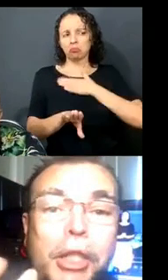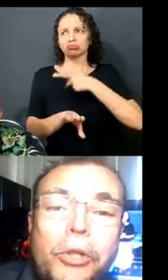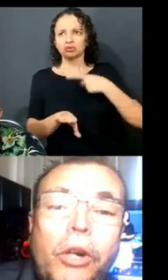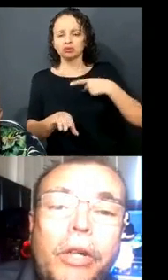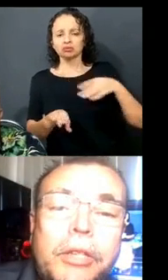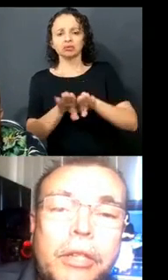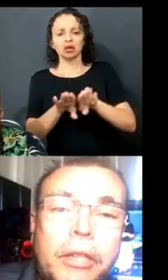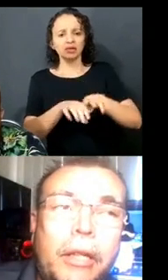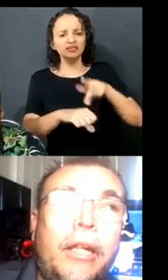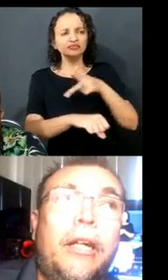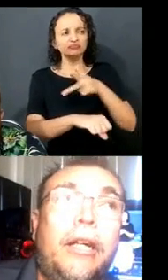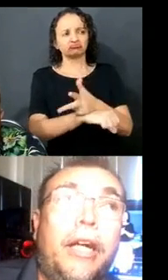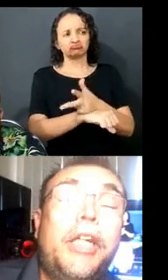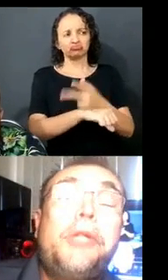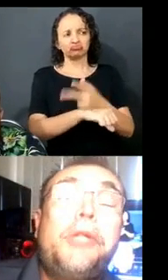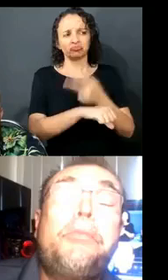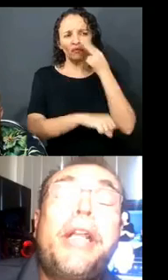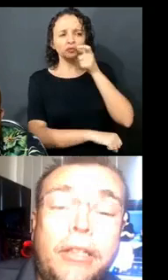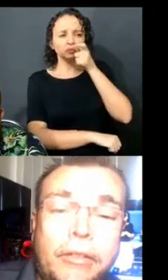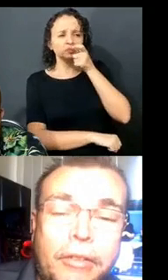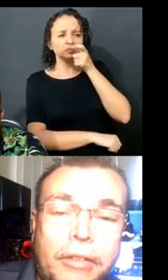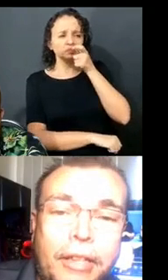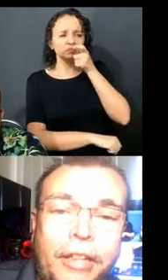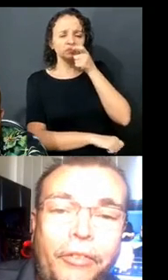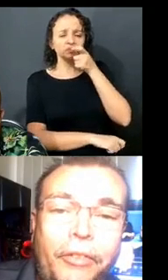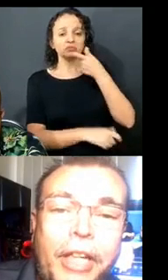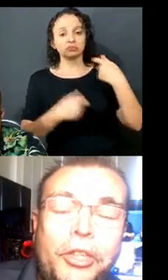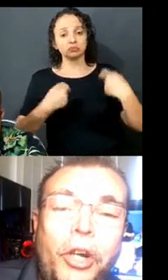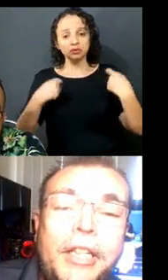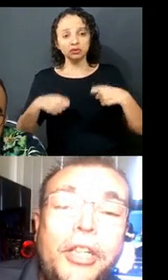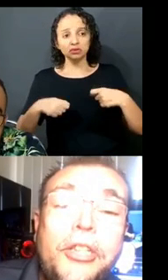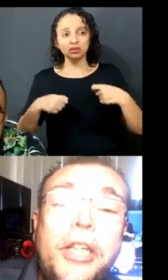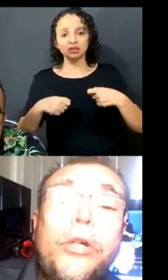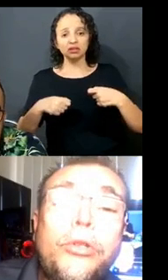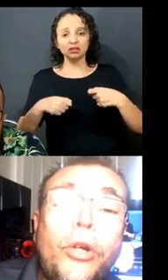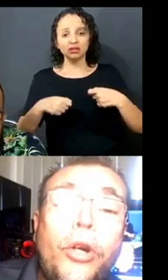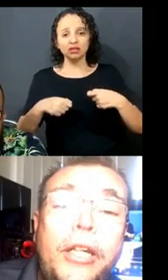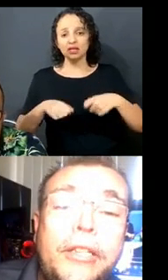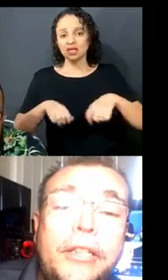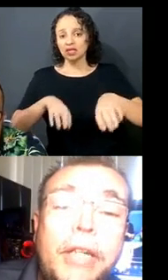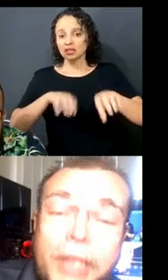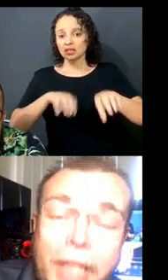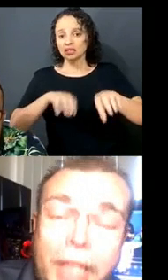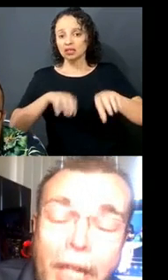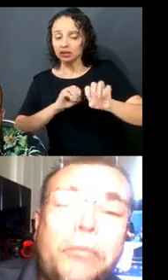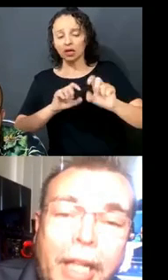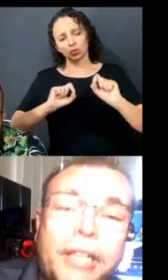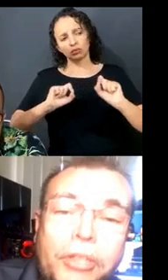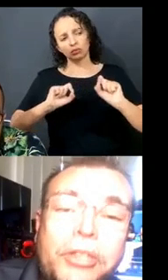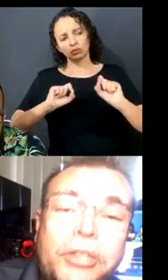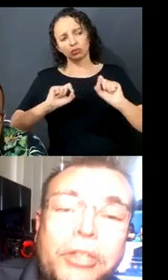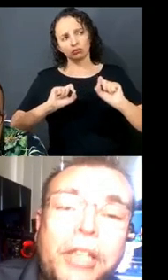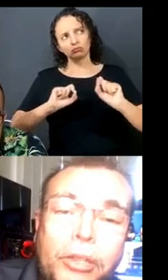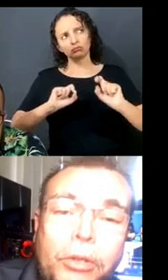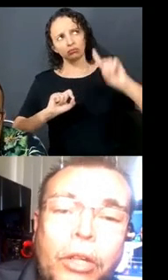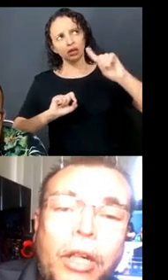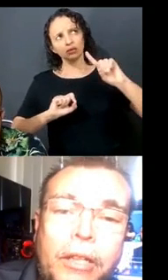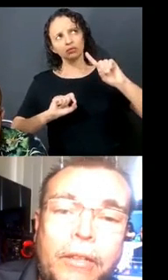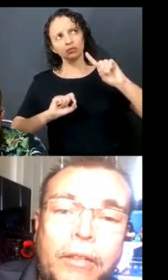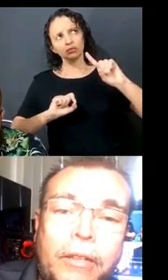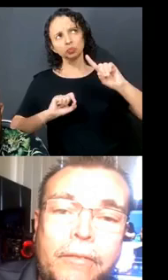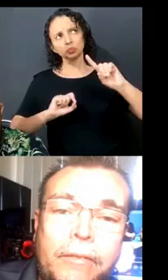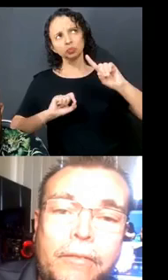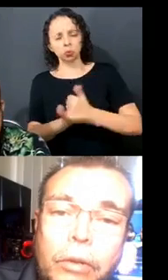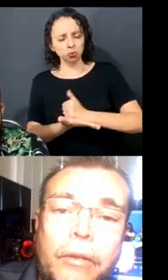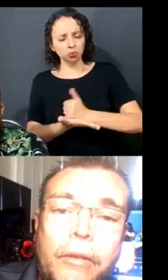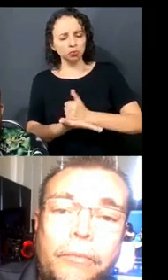pastor, é de fazer as pessoas respirarem e ver assim, olha, Sim, Deus está no controle. Temos que lembrar